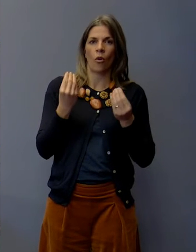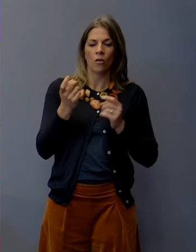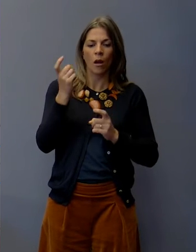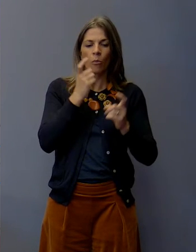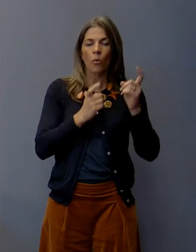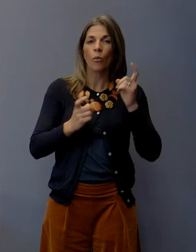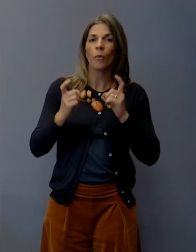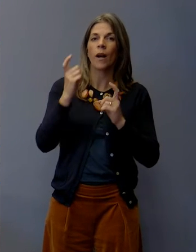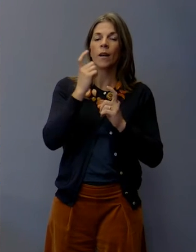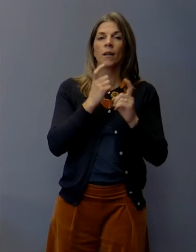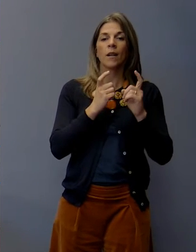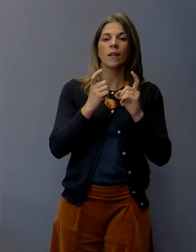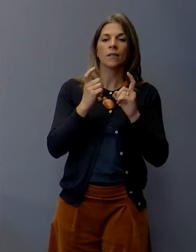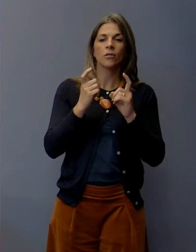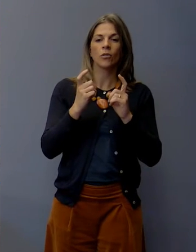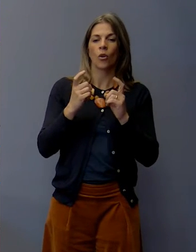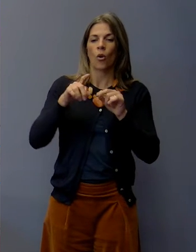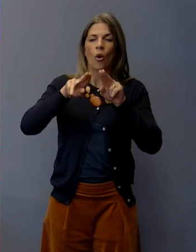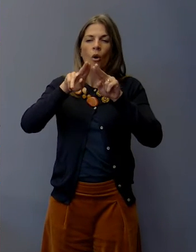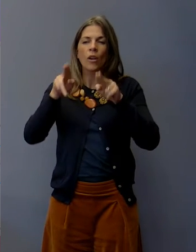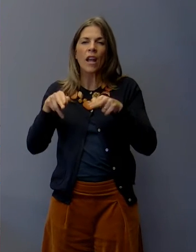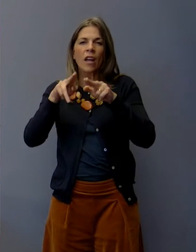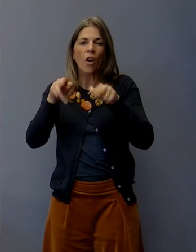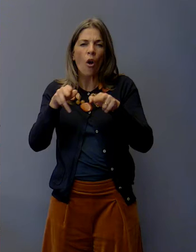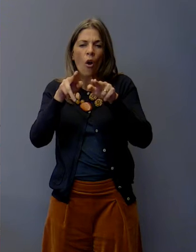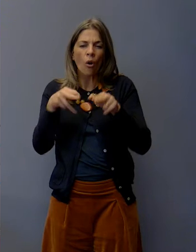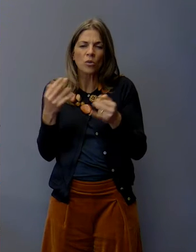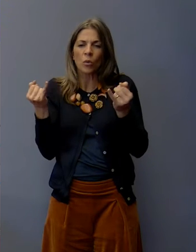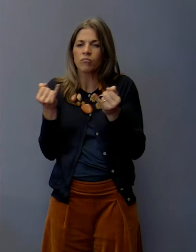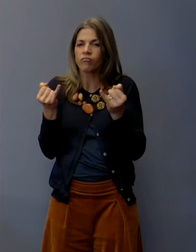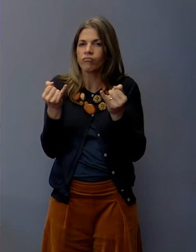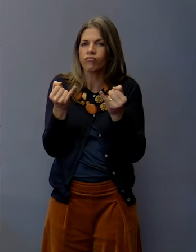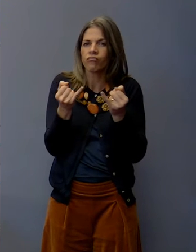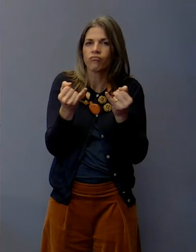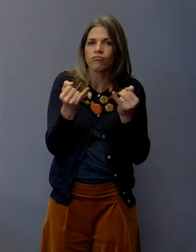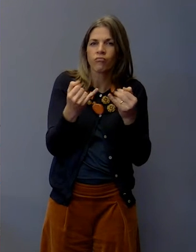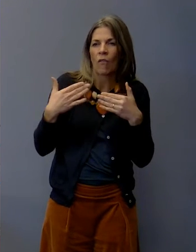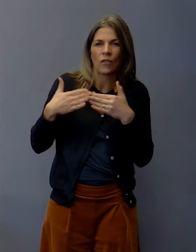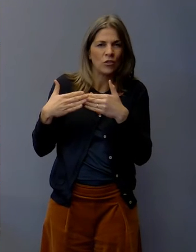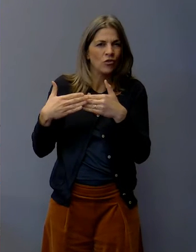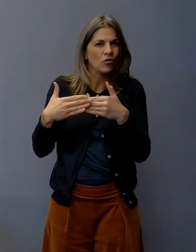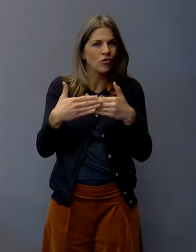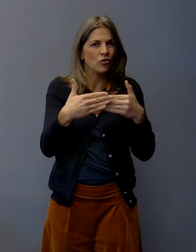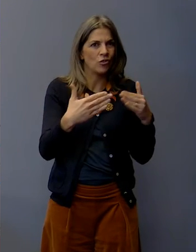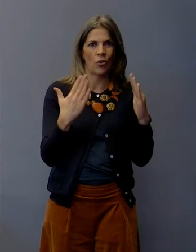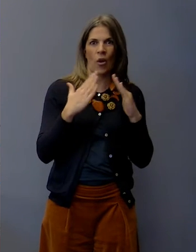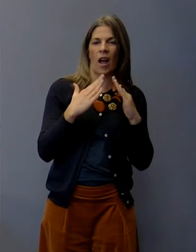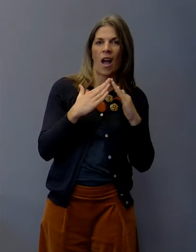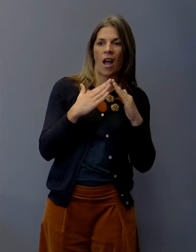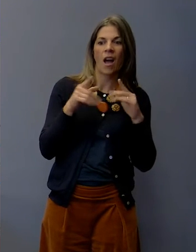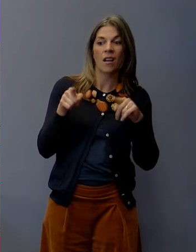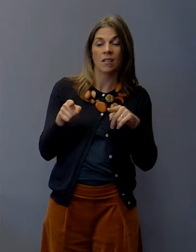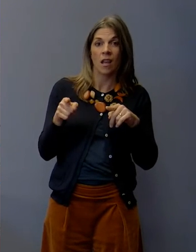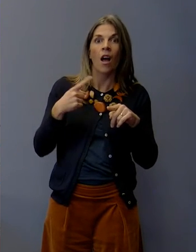quelle che sono le botteghe di prossimità di esercizi economici di vicinato che a nostro modo di vedere vanno